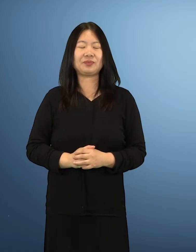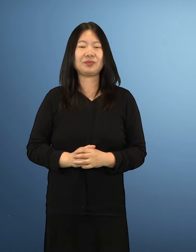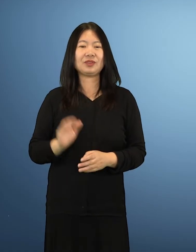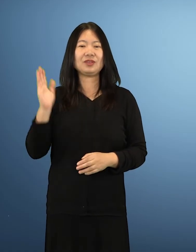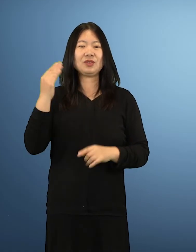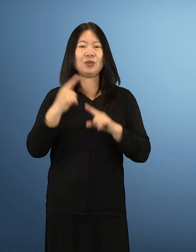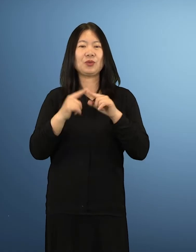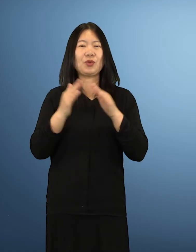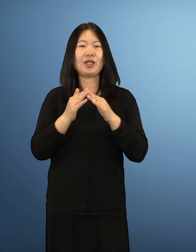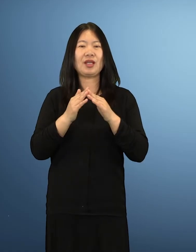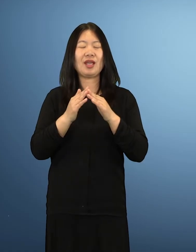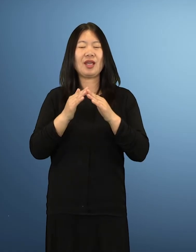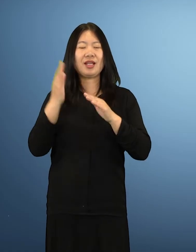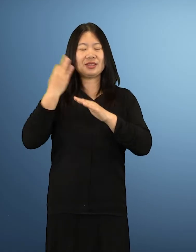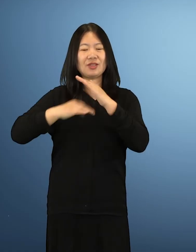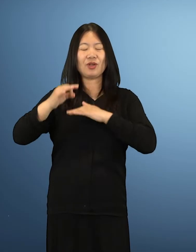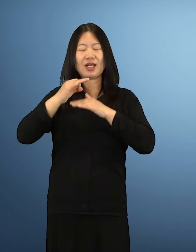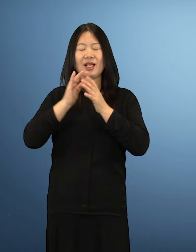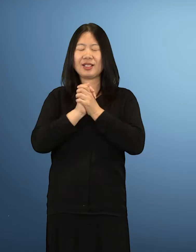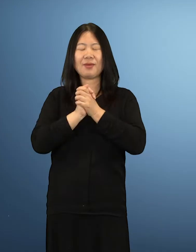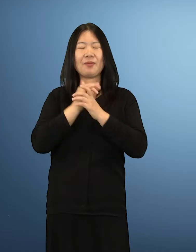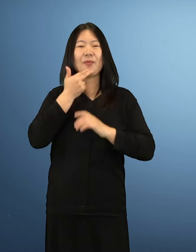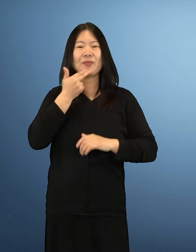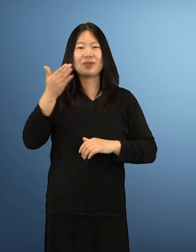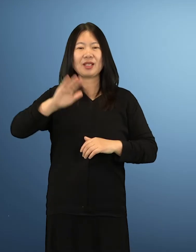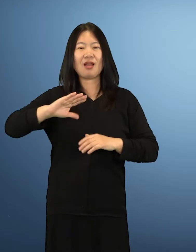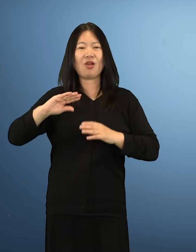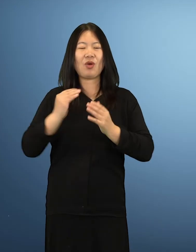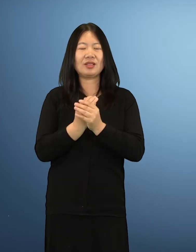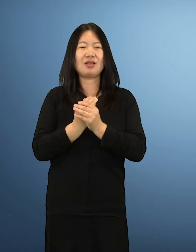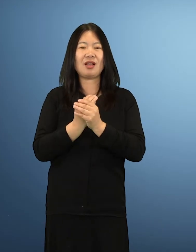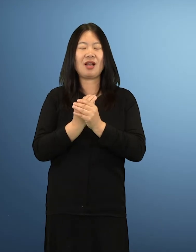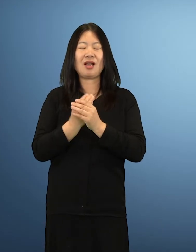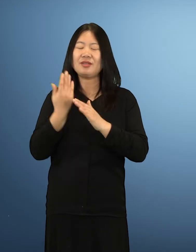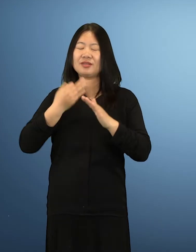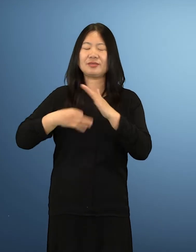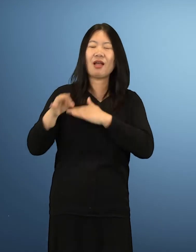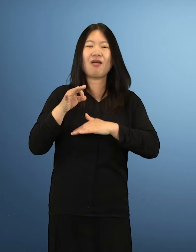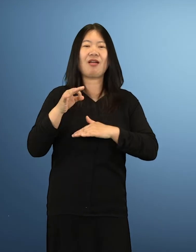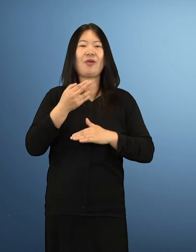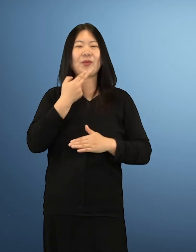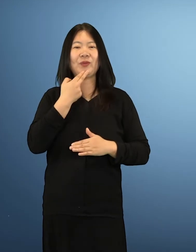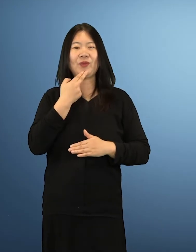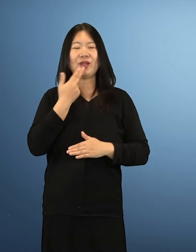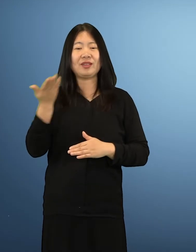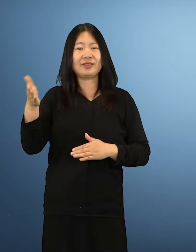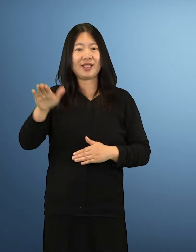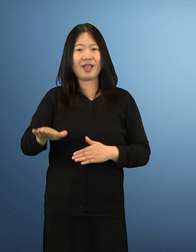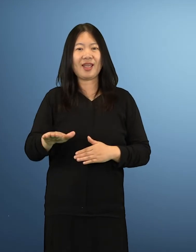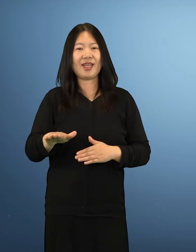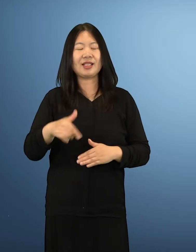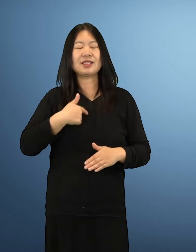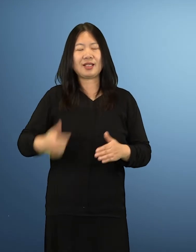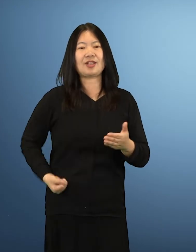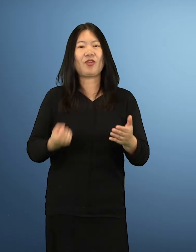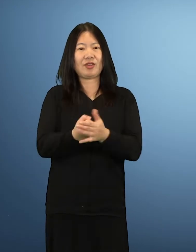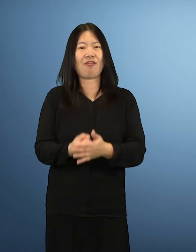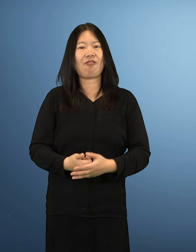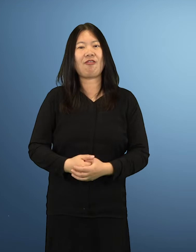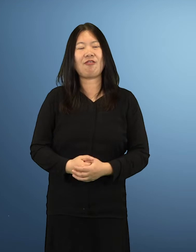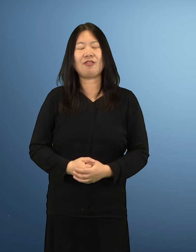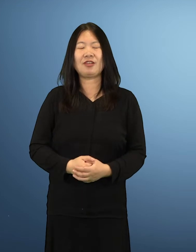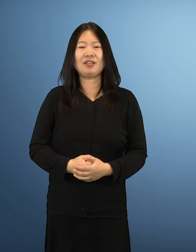요즘 교회들마다 철야 안 하잖아요. 완전한 온라인 철야. 내가 작심하고